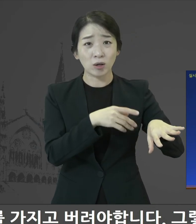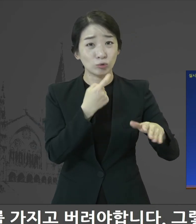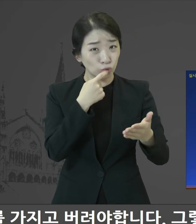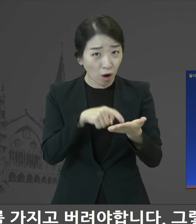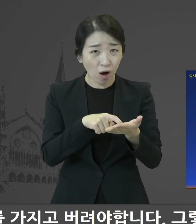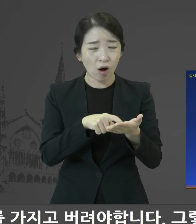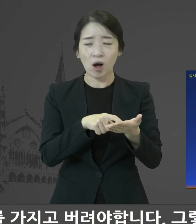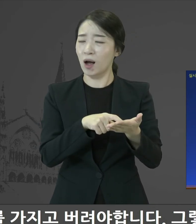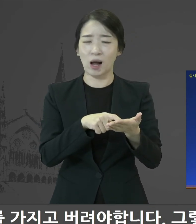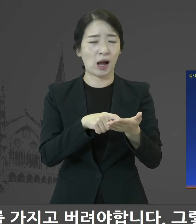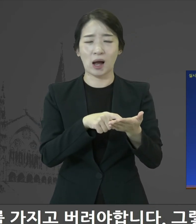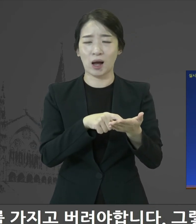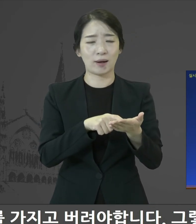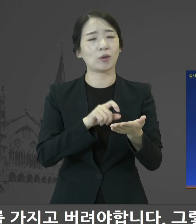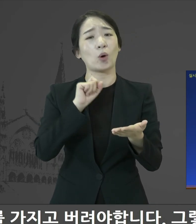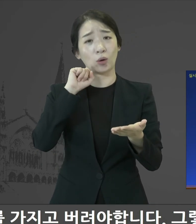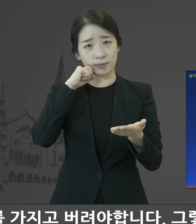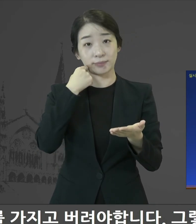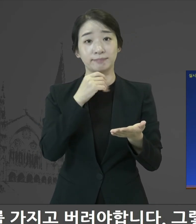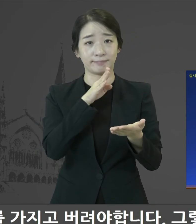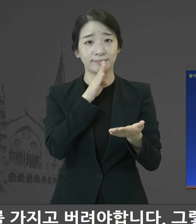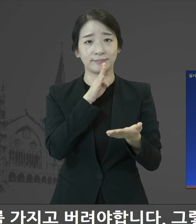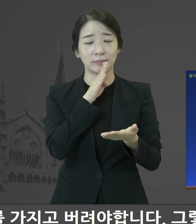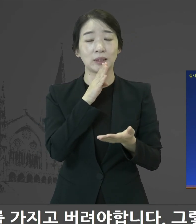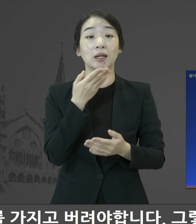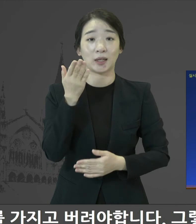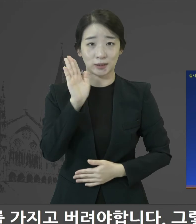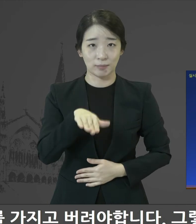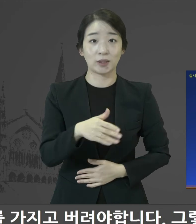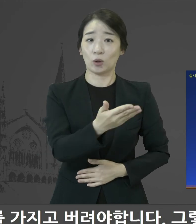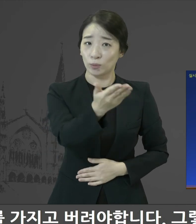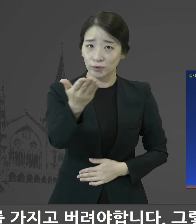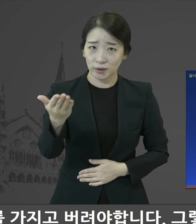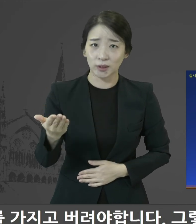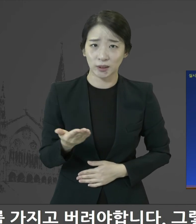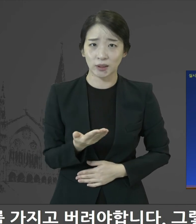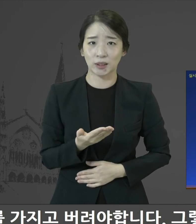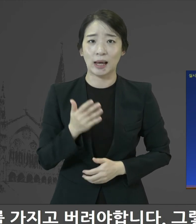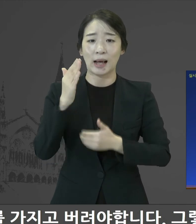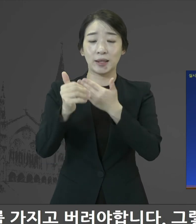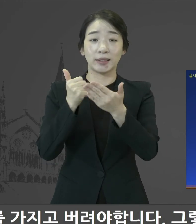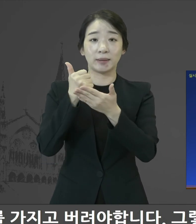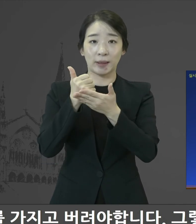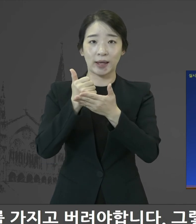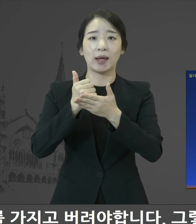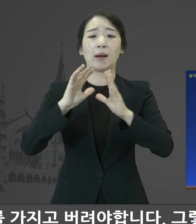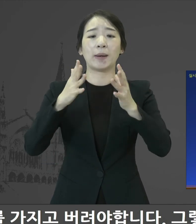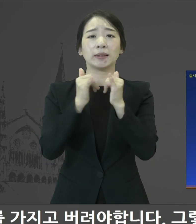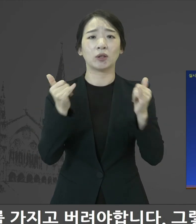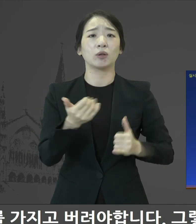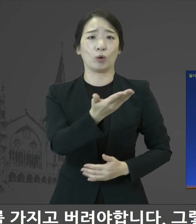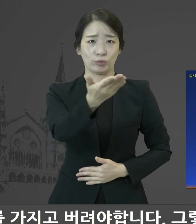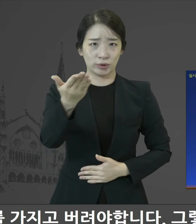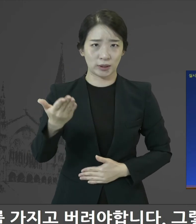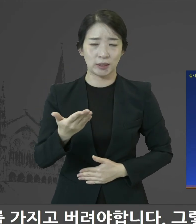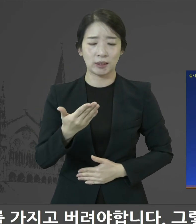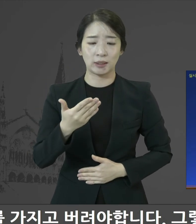있습니다. 이 말씀을 듣는 충현의 모든 가족들, 하나님의 백성들이 그 안에 있는 쓴